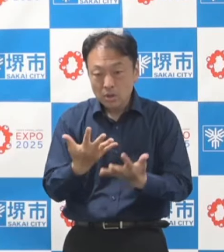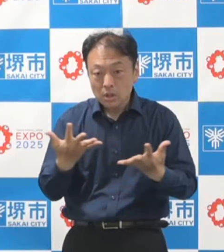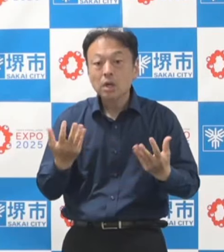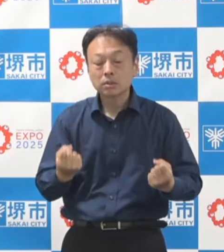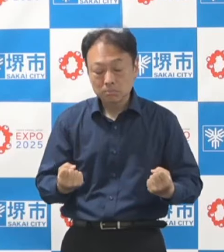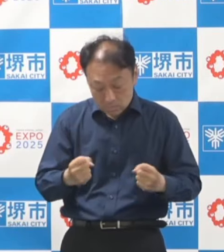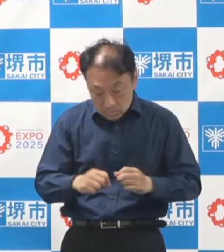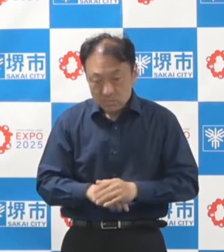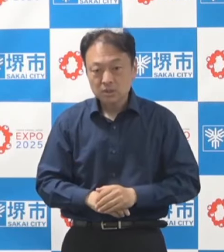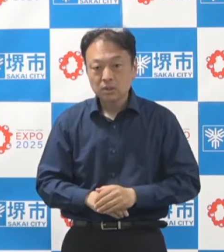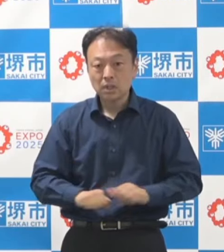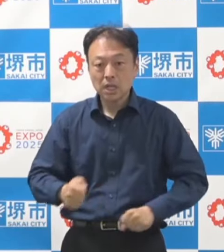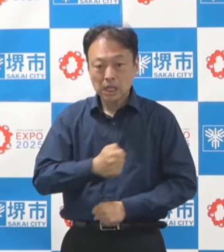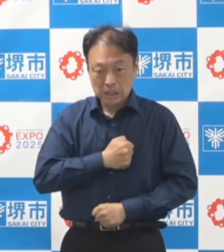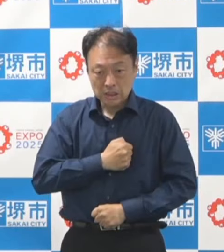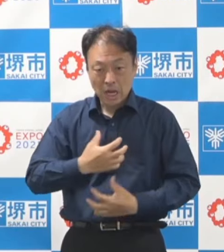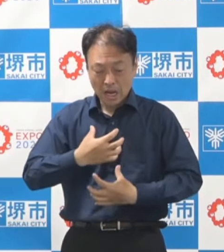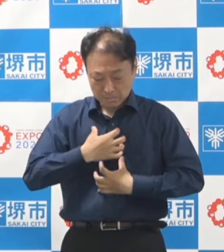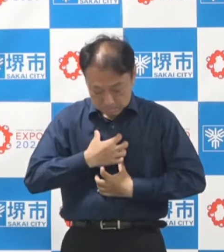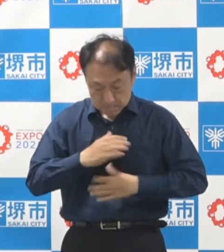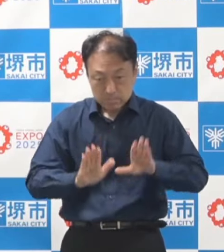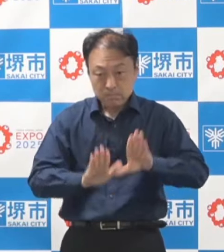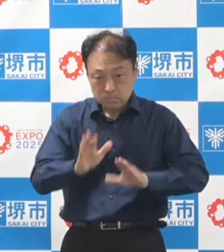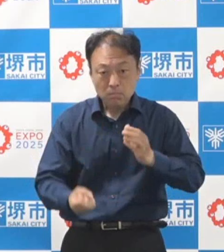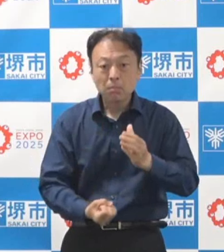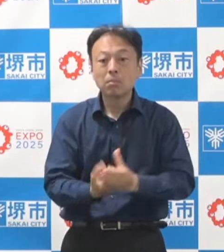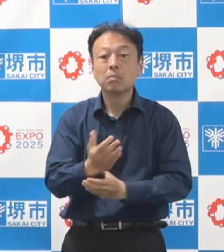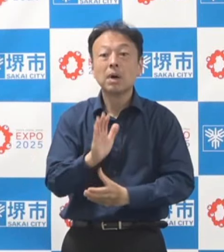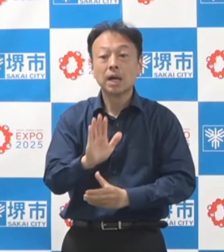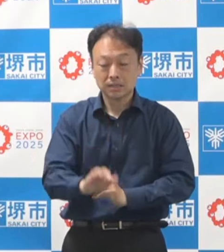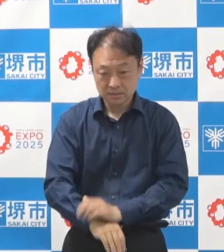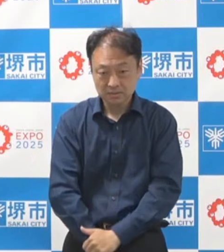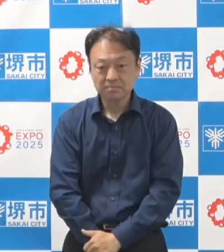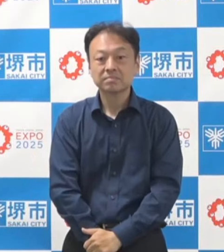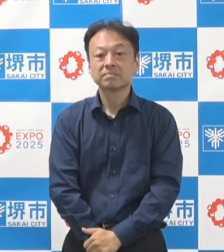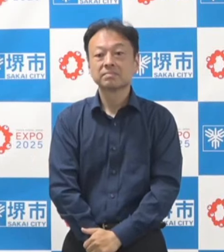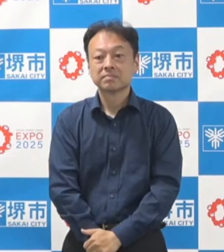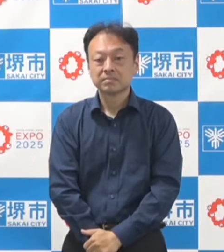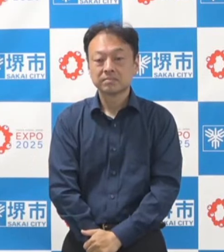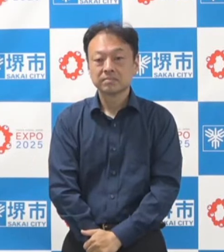りかねない行方不明事案も発生していると聞いております。